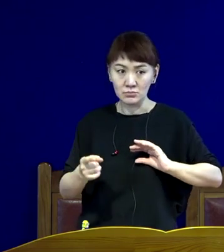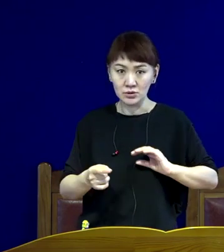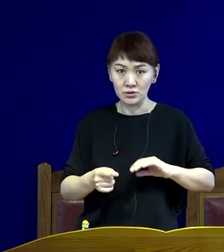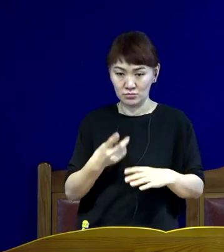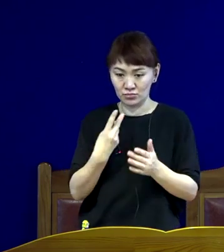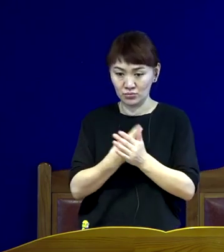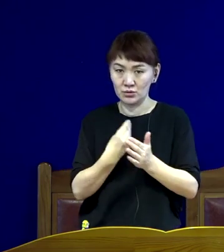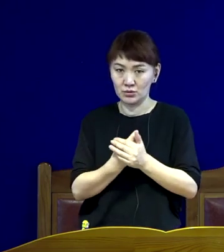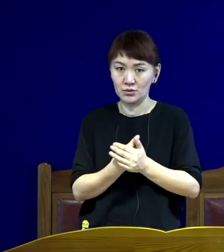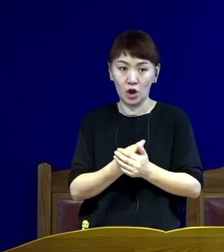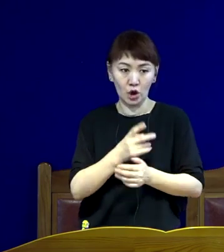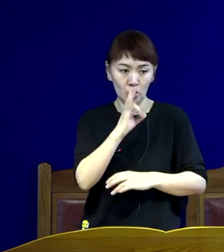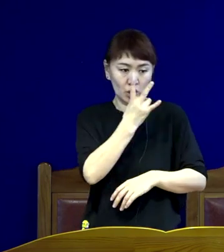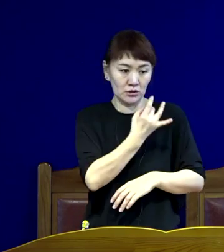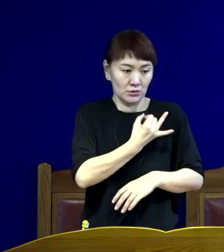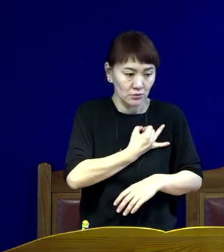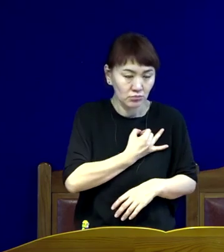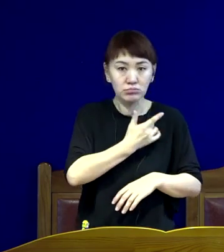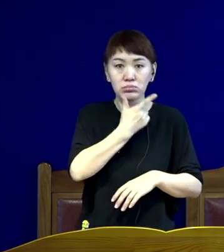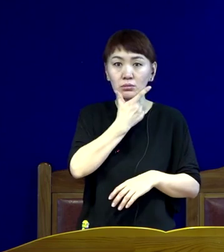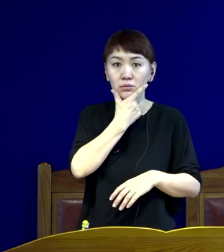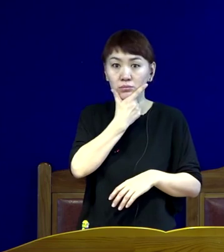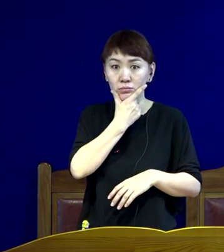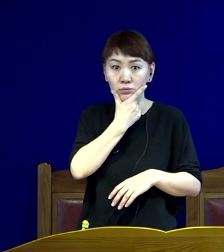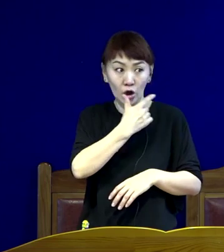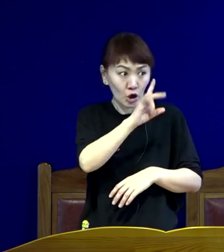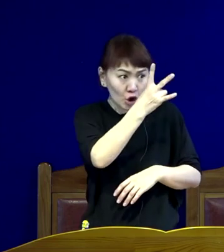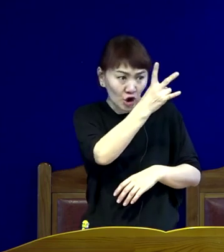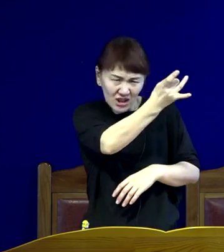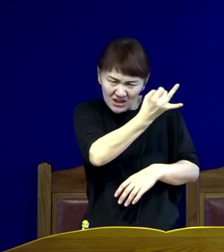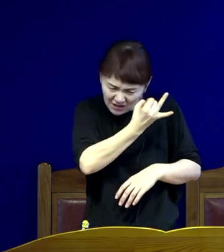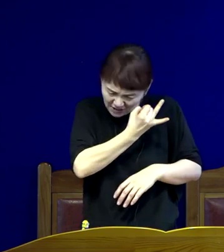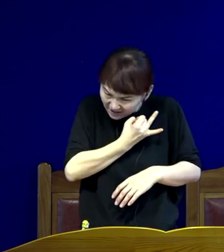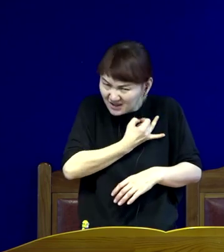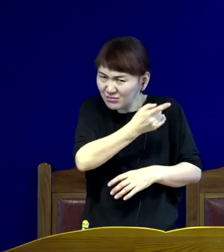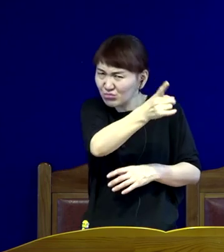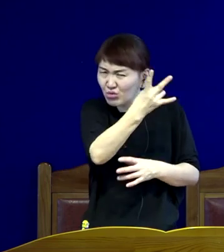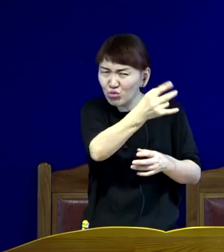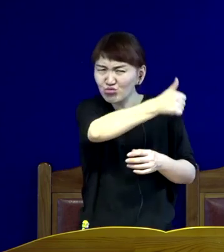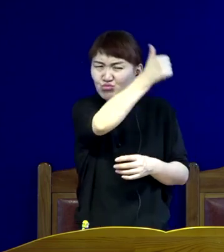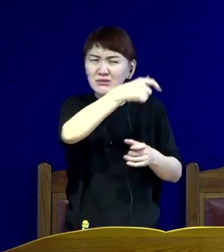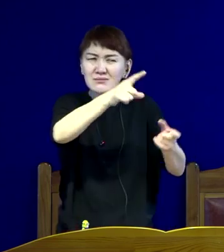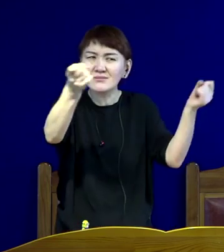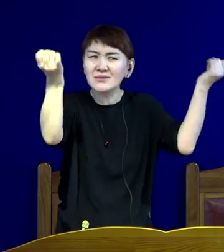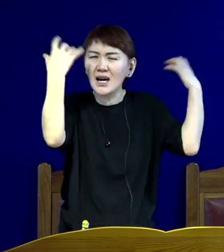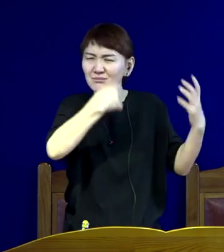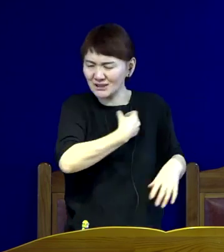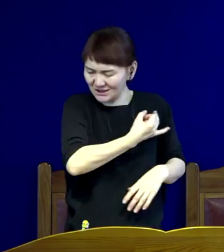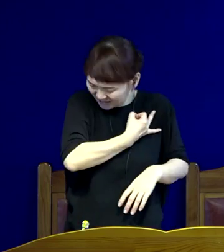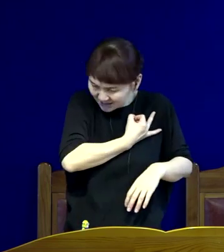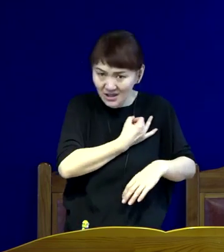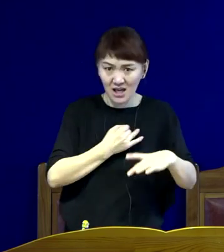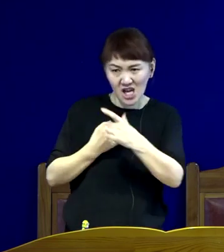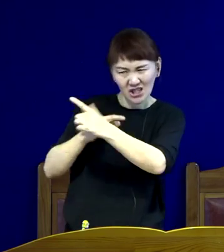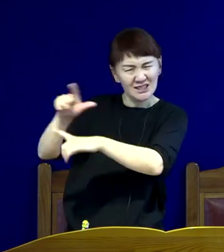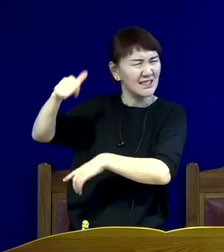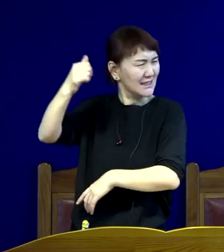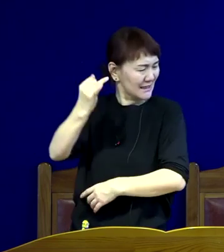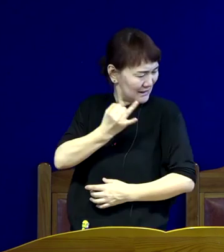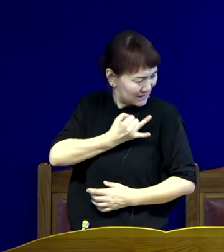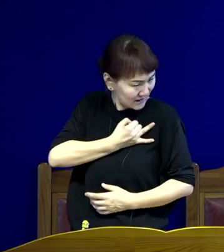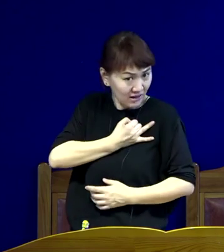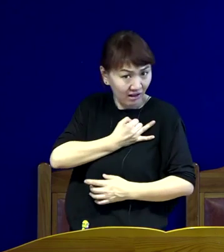шүү. Бурхны үгэнд итгэж бурханд итгээрэй. Ийм л учраас бурхан нэг номерт байхтай. Одоо